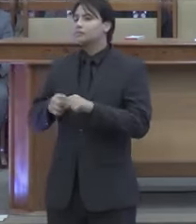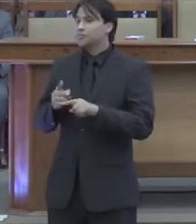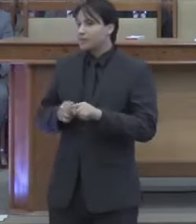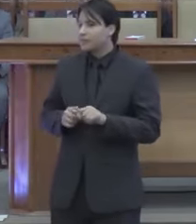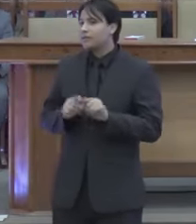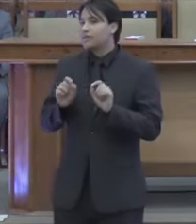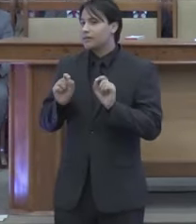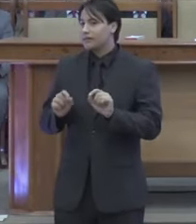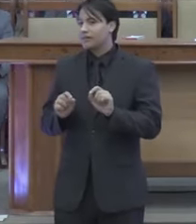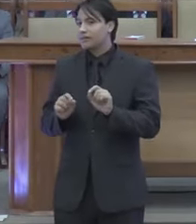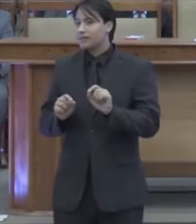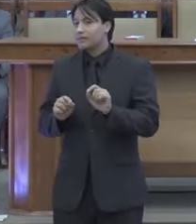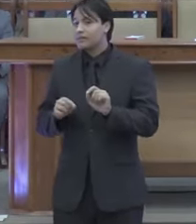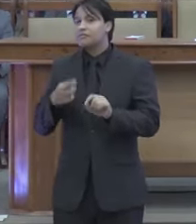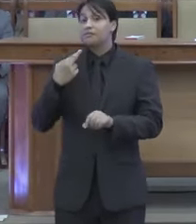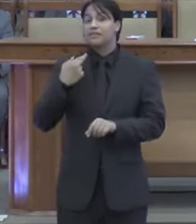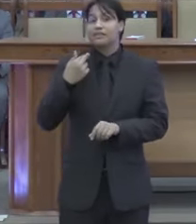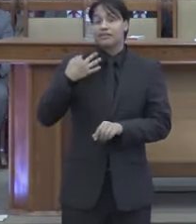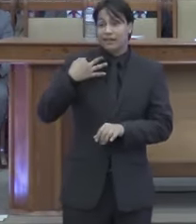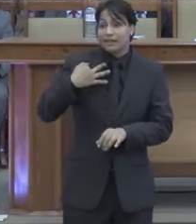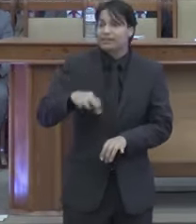inveja, como é que diz?